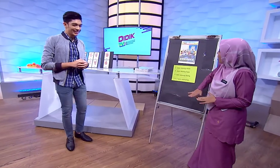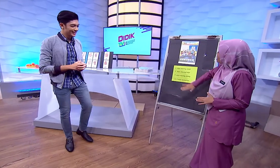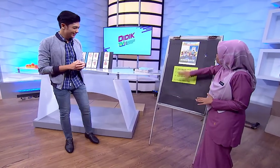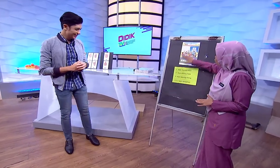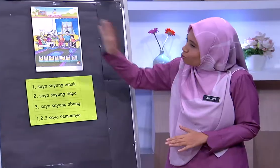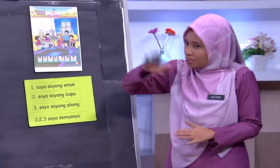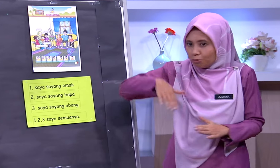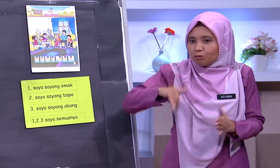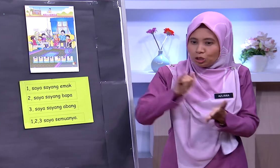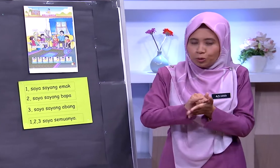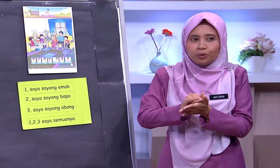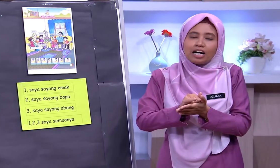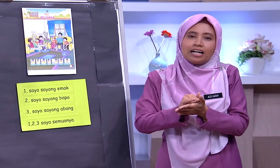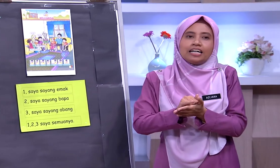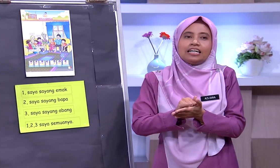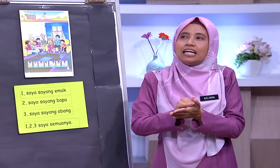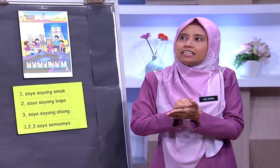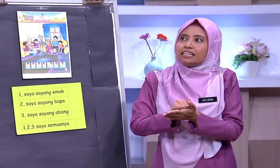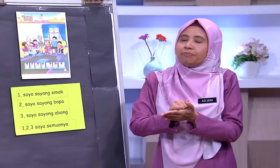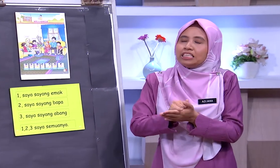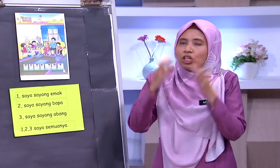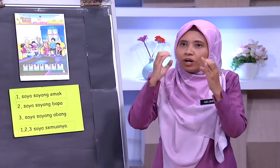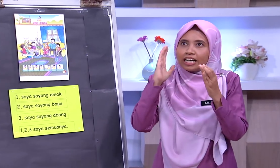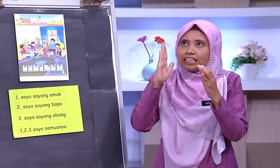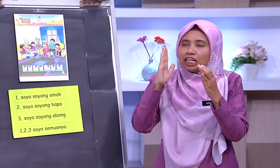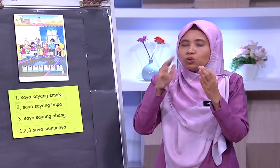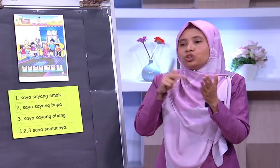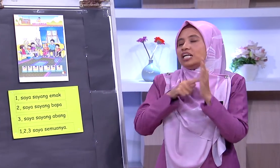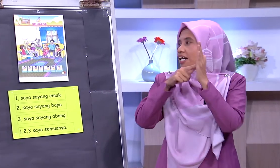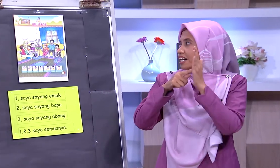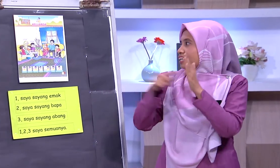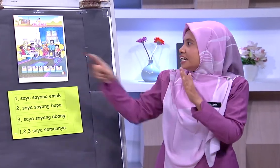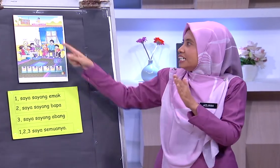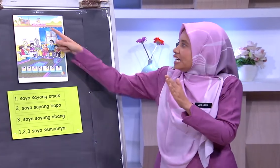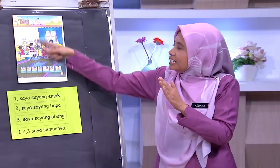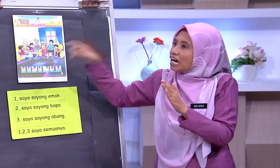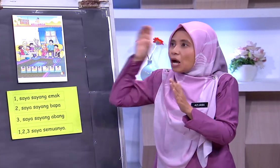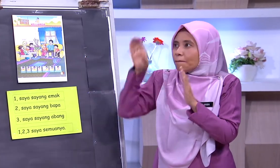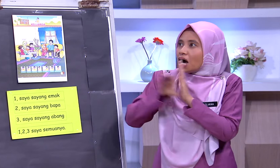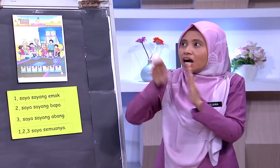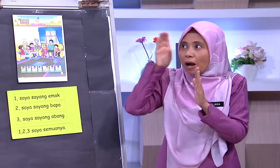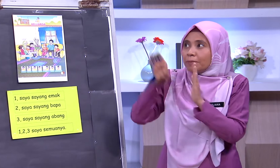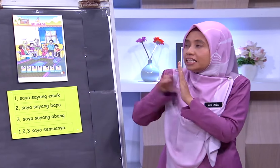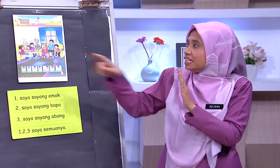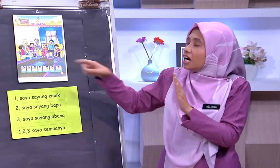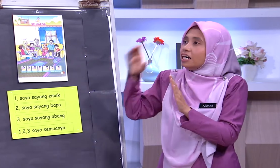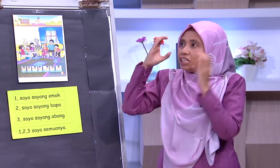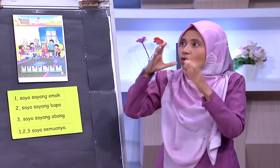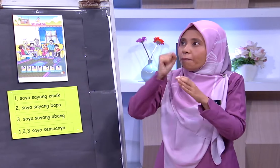sebelum sebelum itu ah apa cewek gua kain tunjuklah ini adalah gambar-gambar ini Cikgu